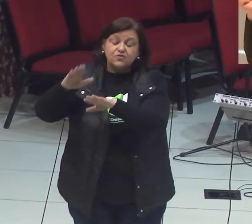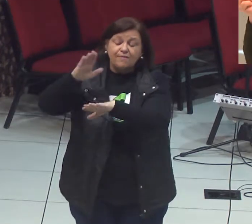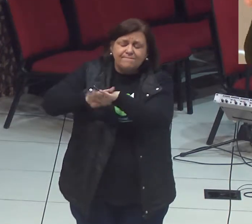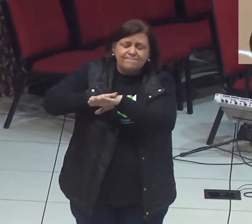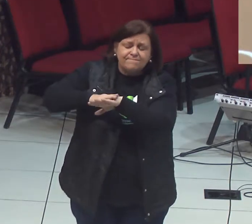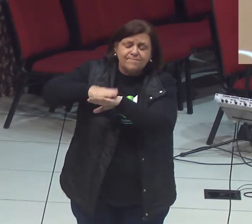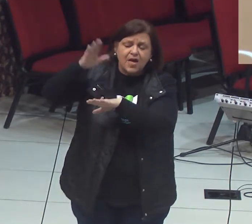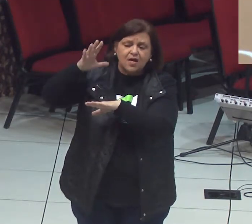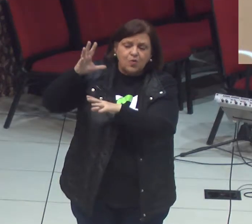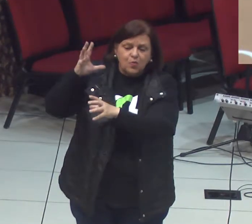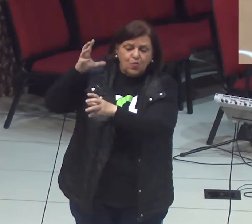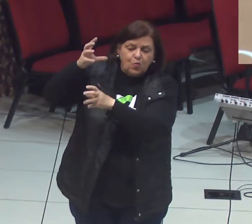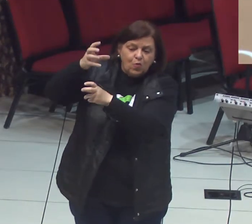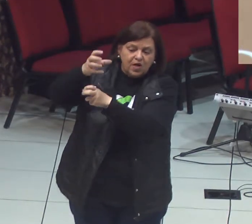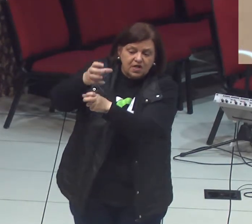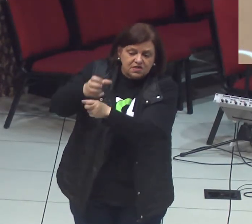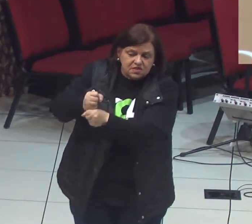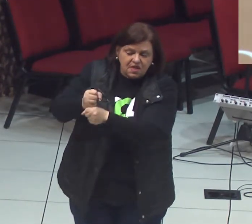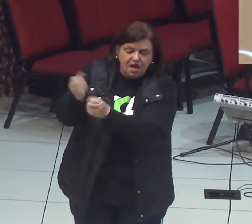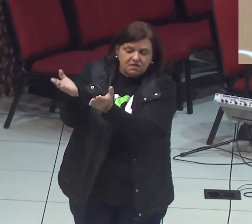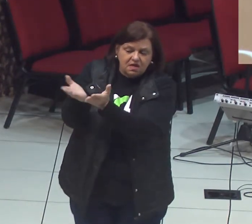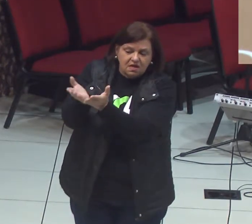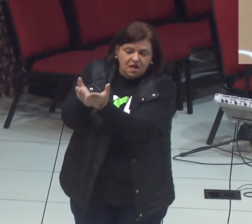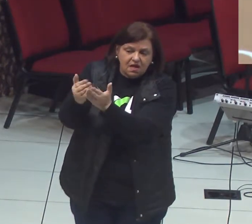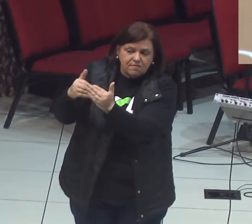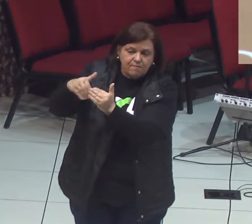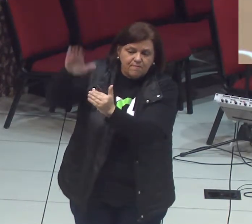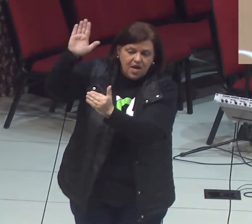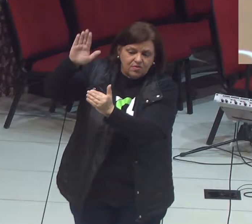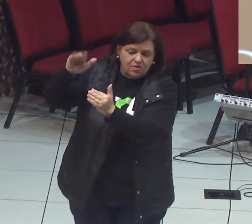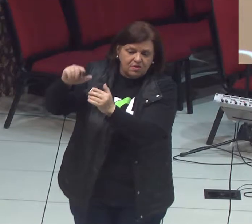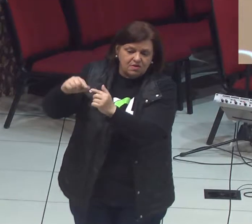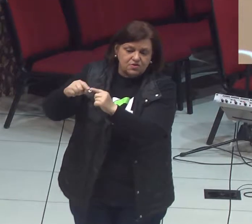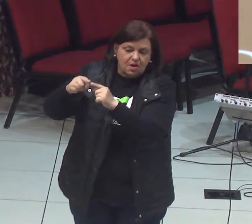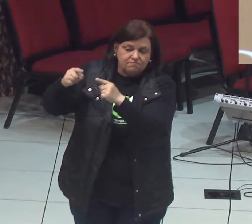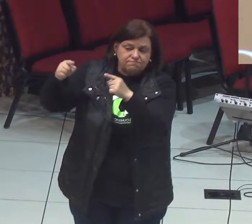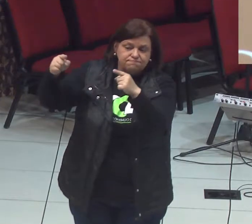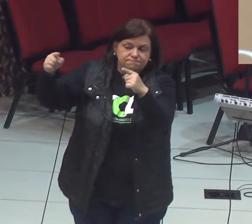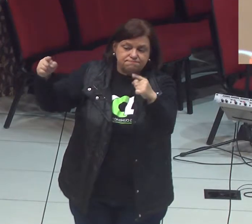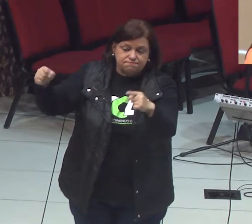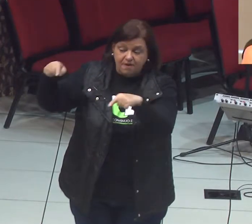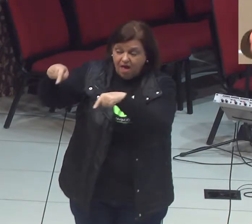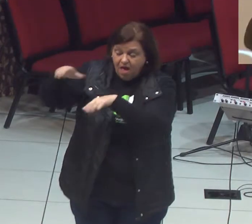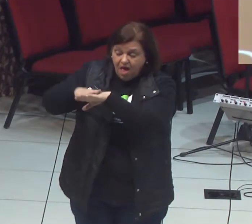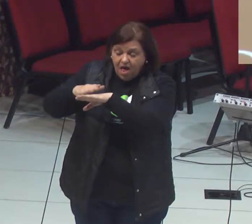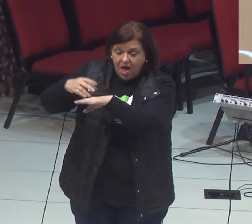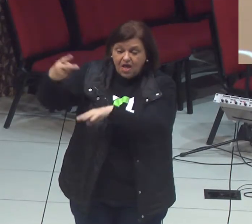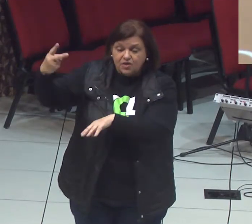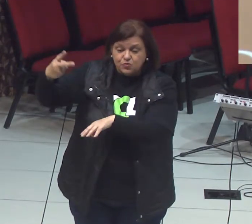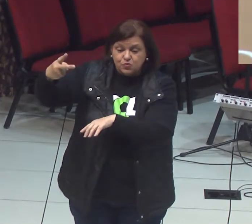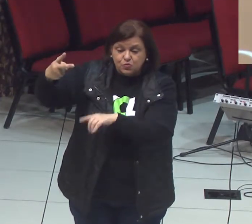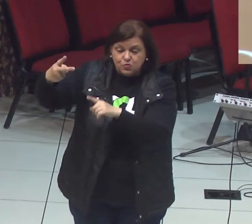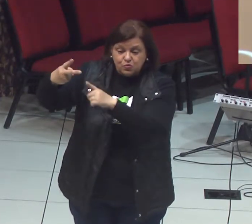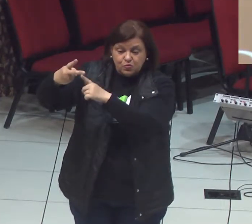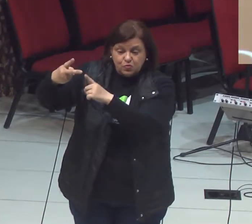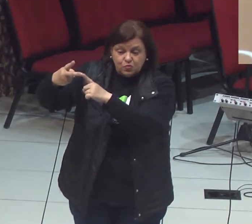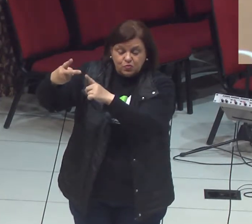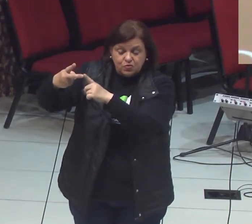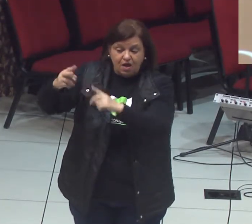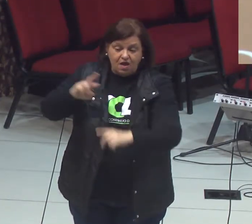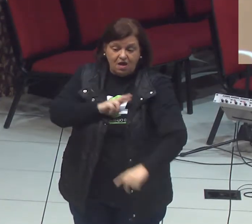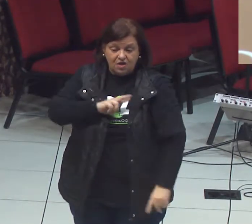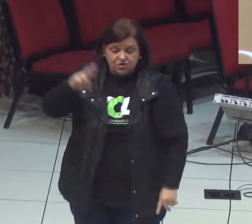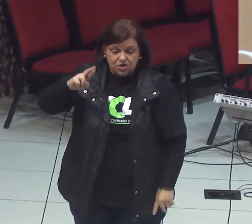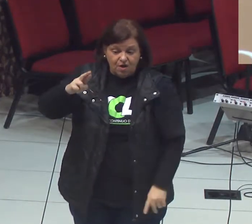maior índice de toda a população brasileira. Não sei se você sabe disso. A segunda maior religião do nosso país é a igreja